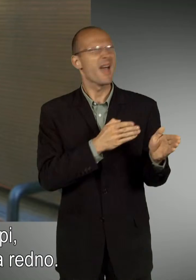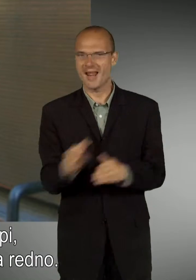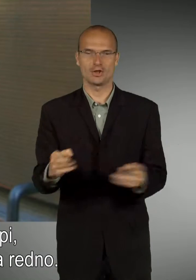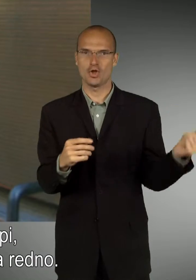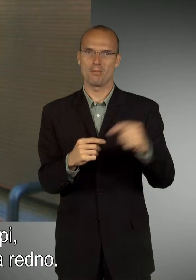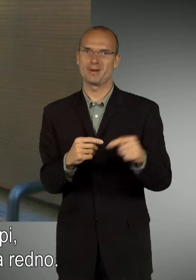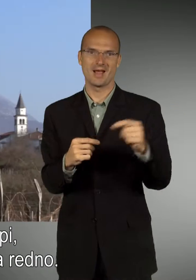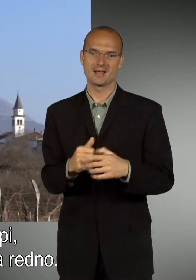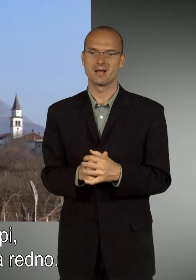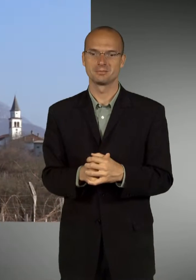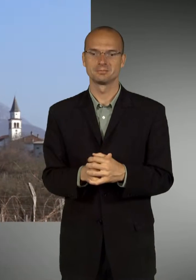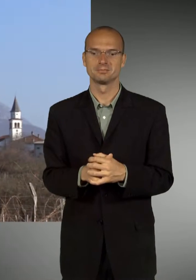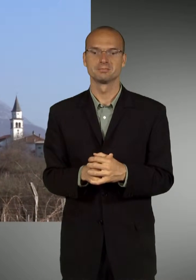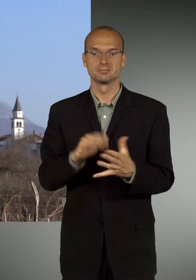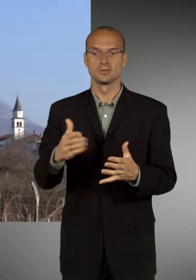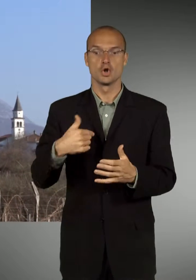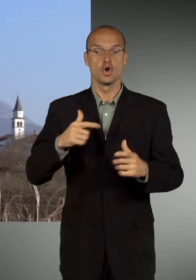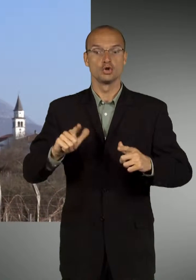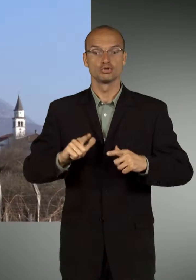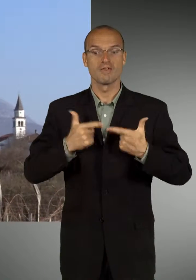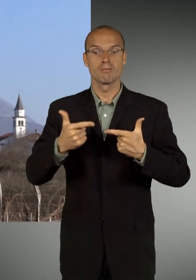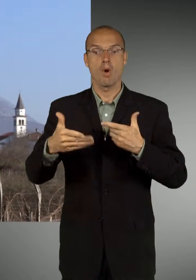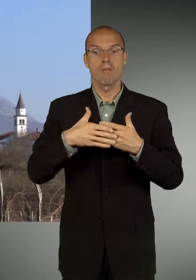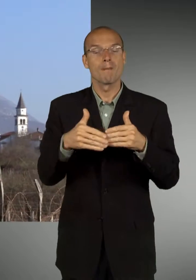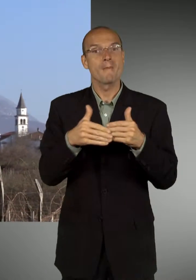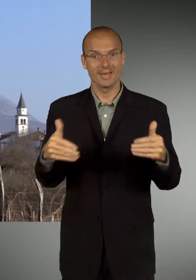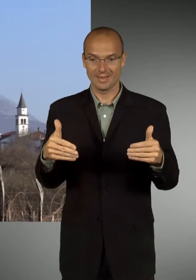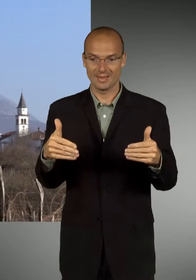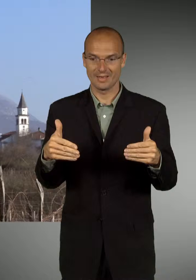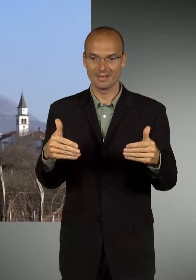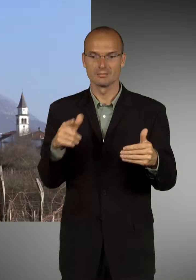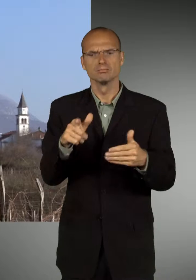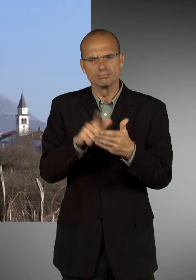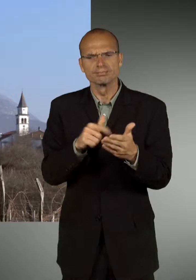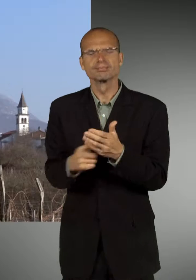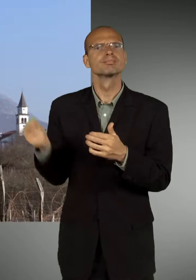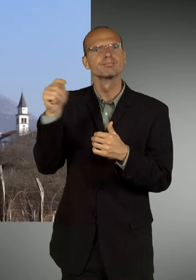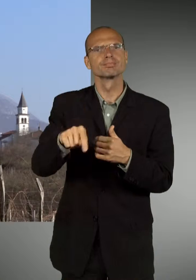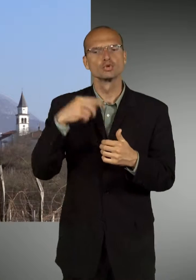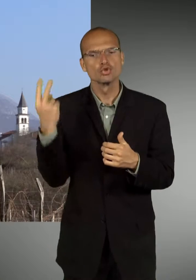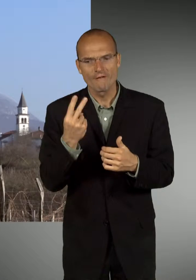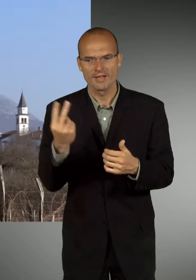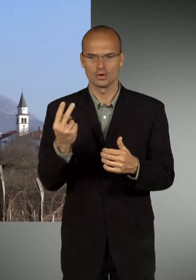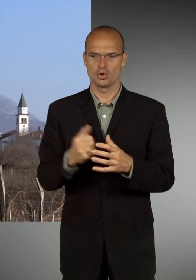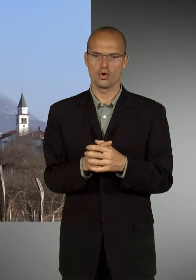vrača redno. Sì, diciamo, abitando anche sul confine, visito molto spesso la